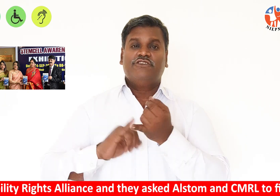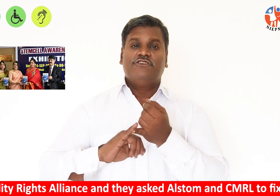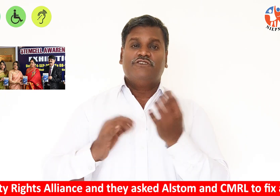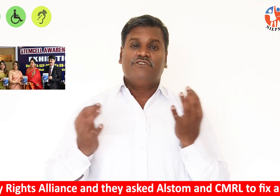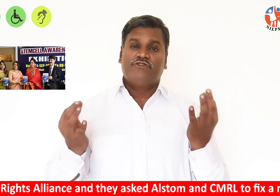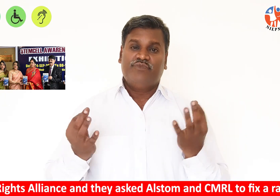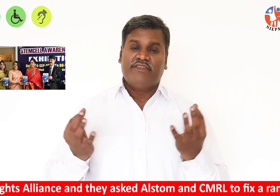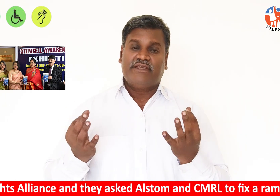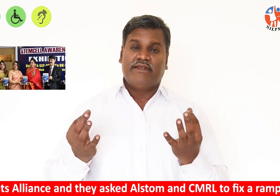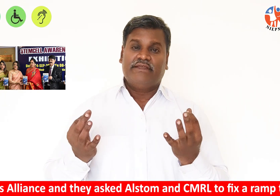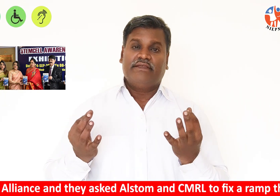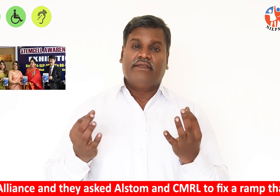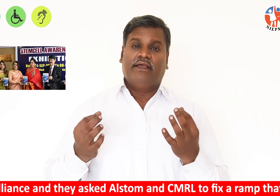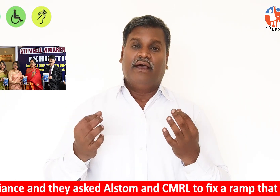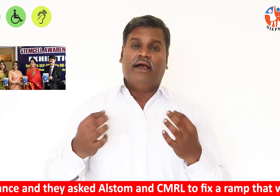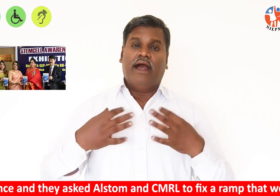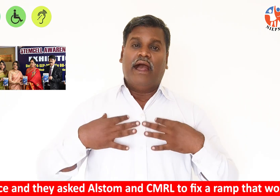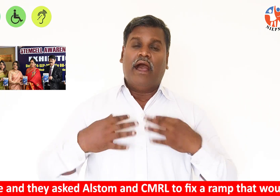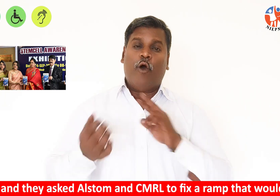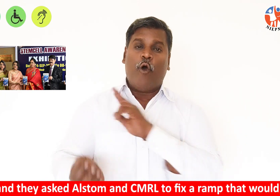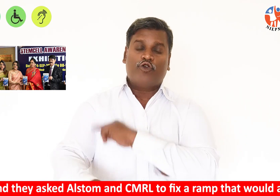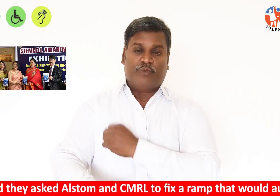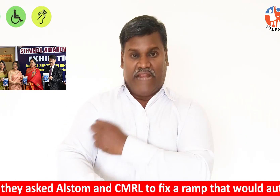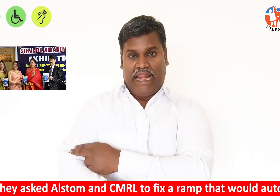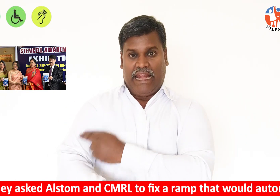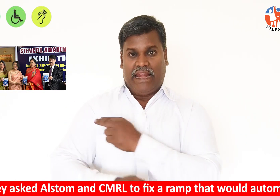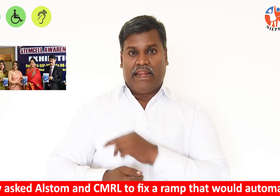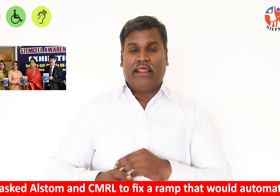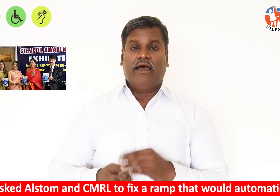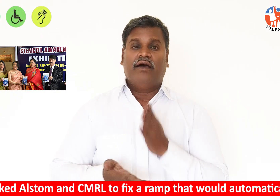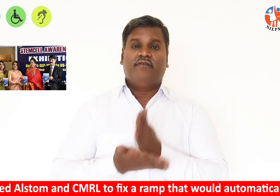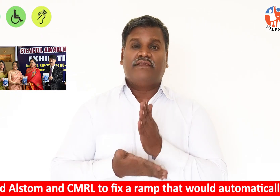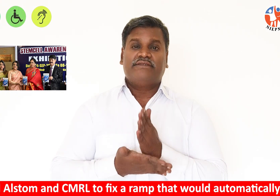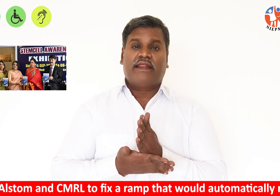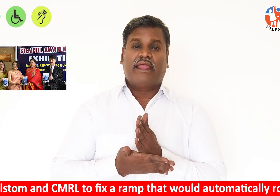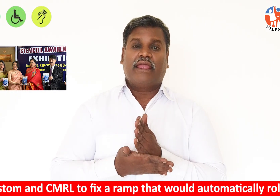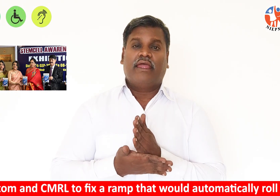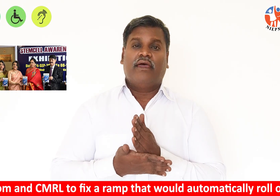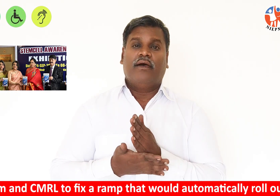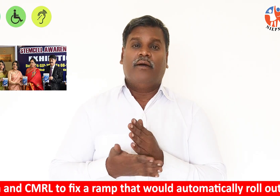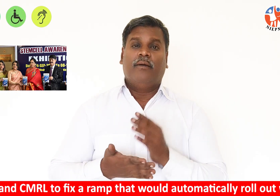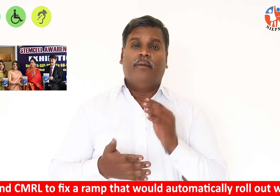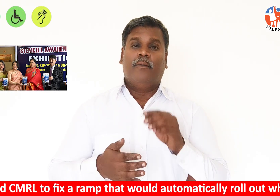Stem Cell Awareness Day, and the theme for the year is Positive Relationship.